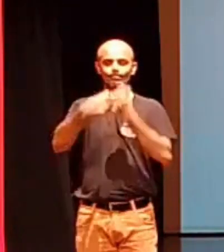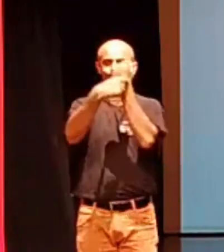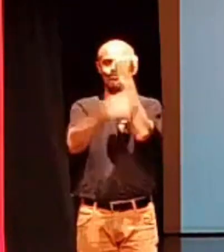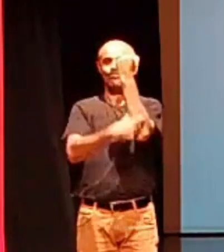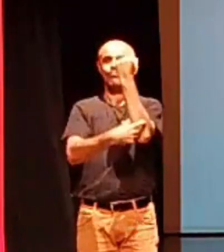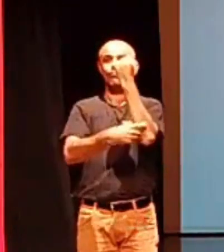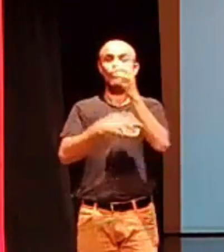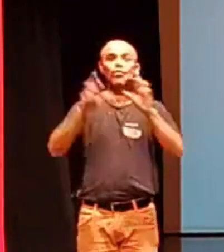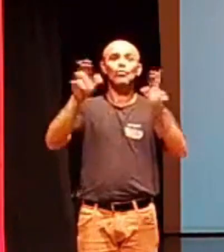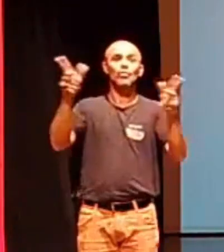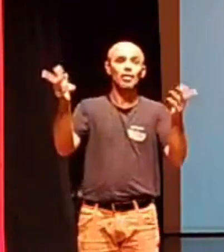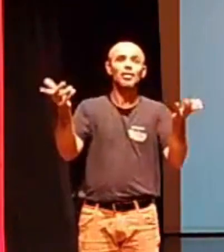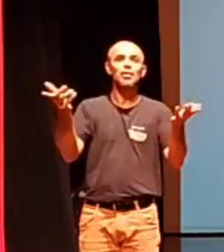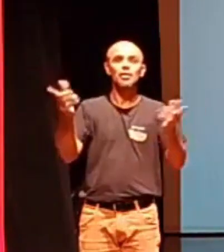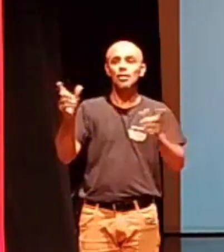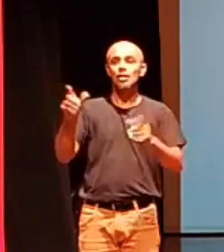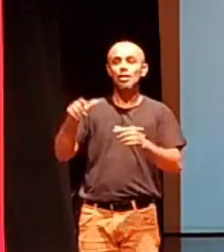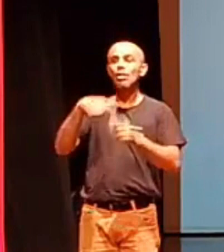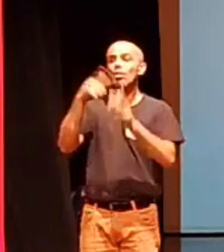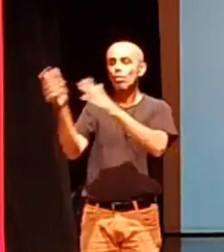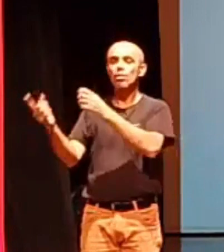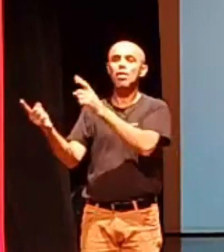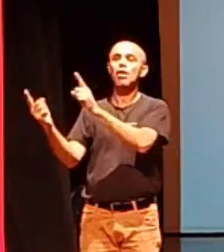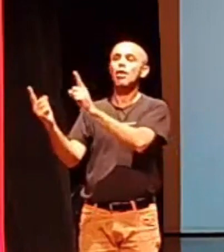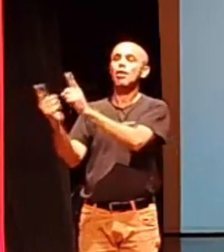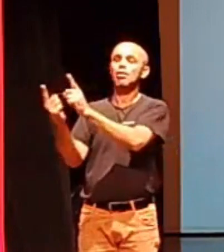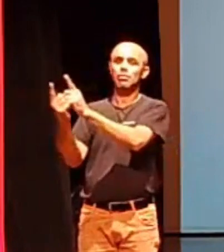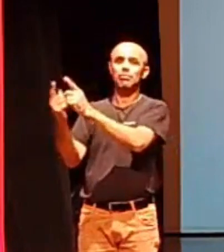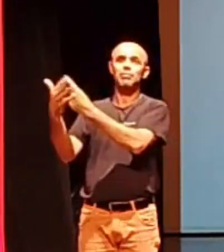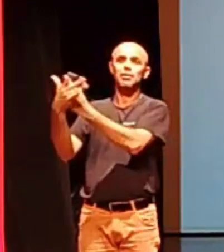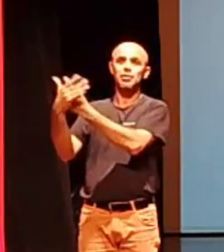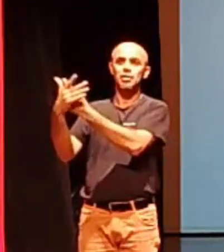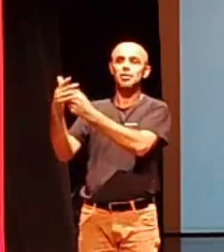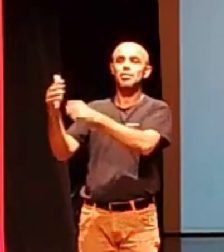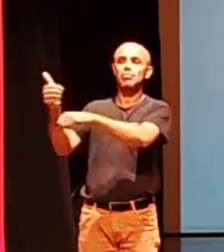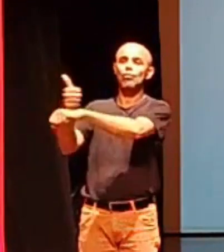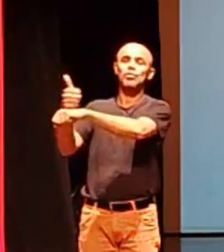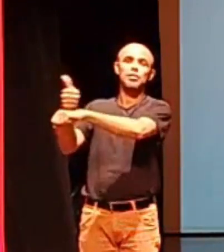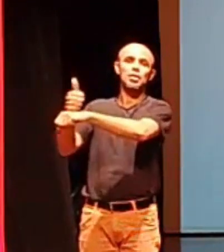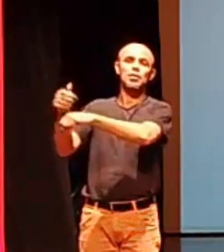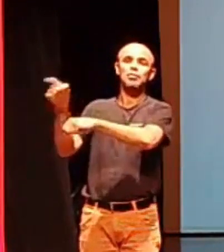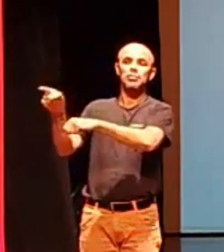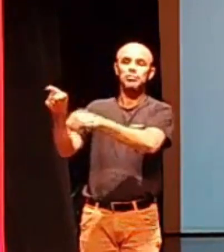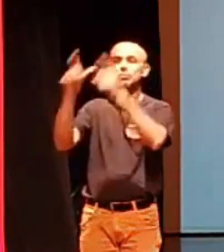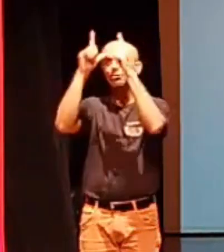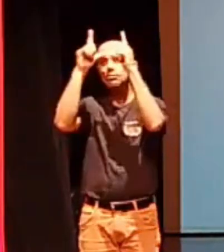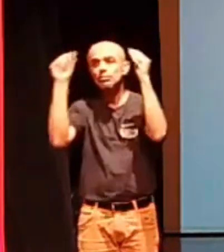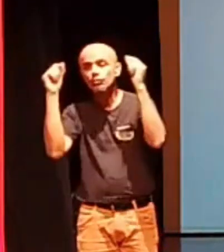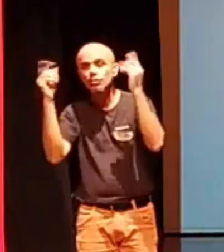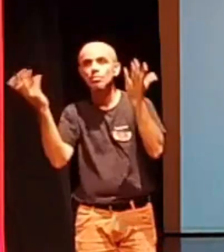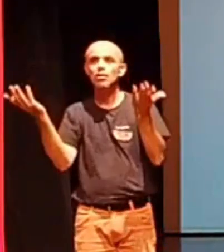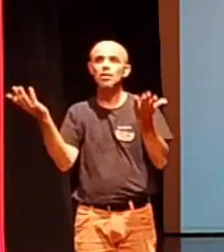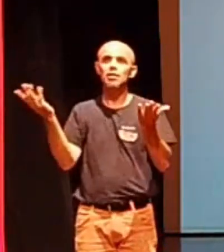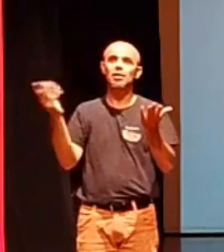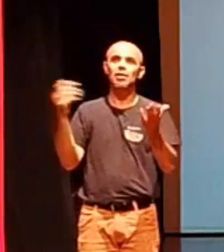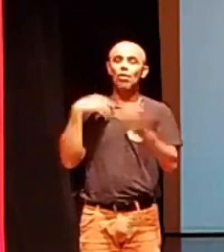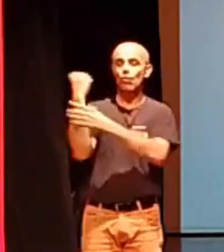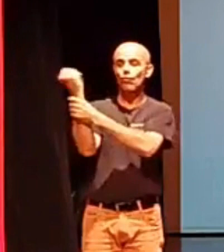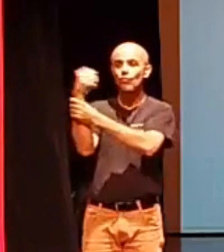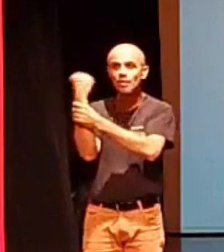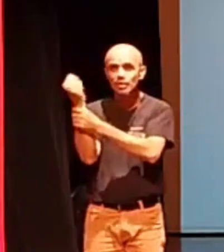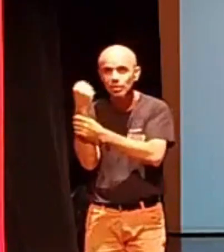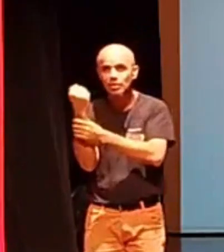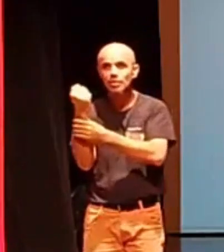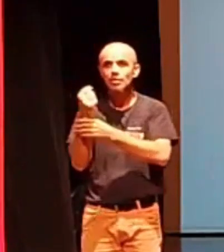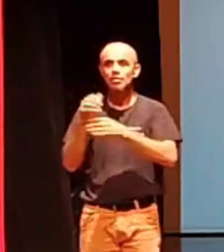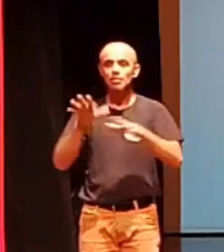de repente, de uma paciente que tem uma outra profissão. Às vezes a enfermeira, mesmo o físio, algumas